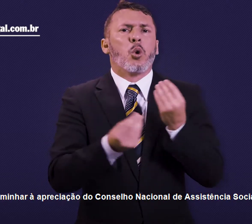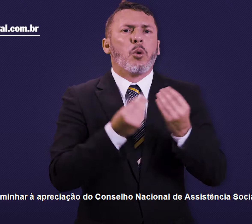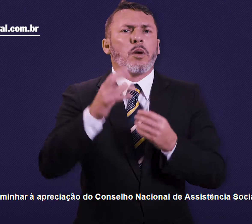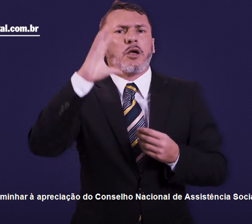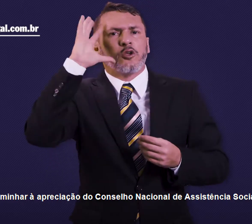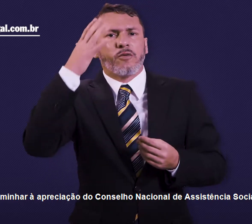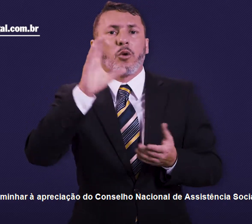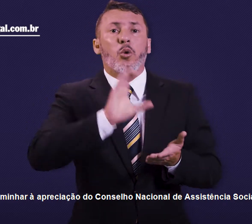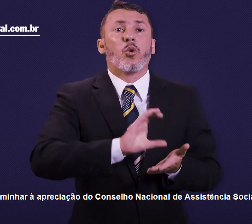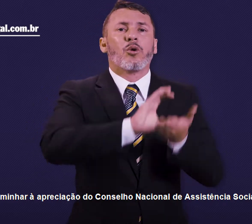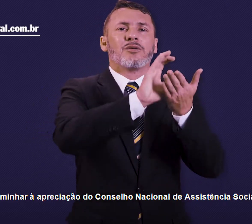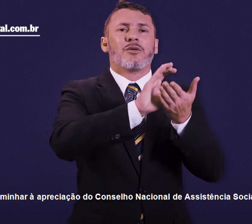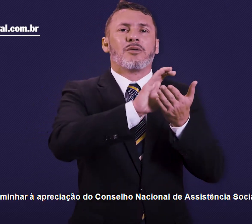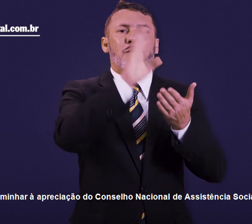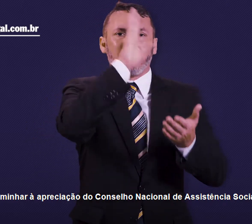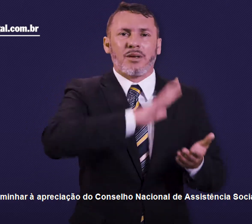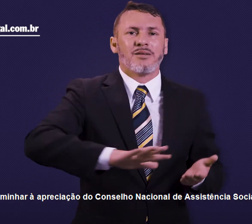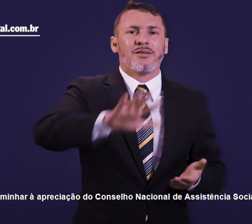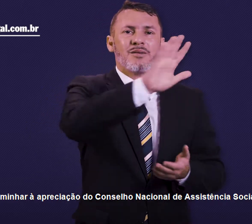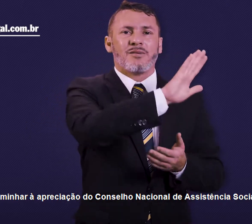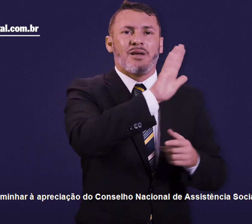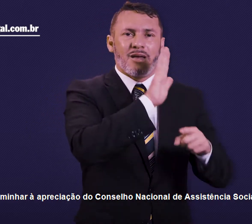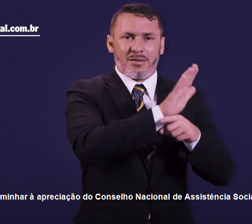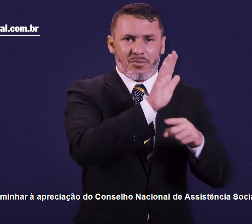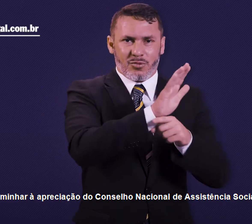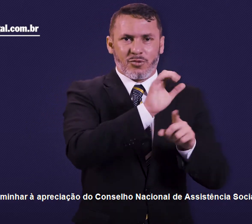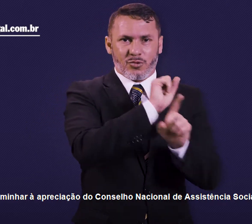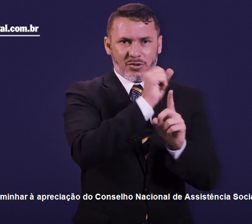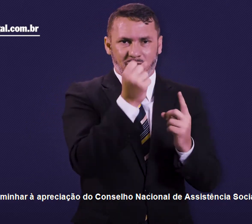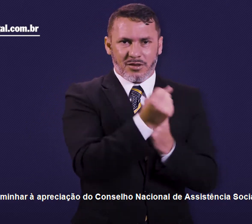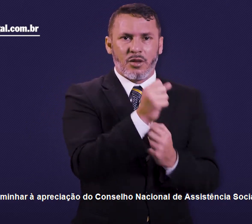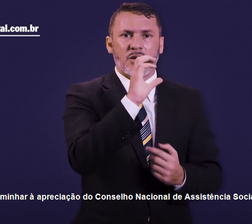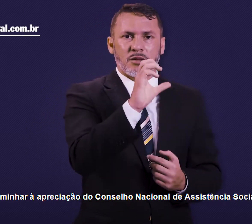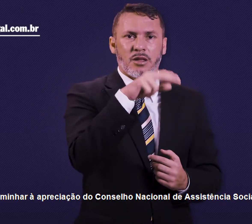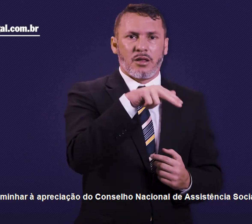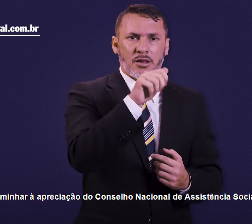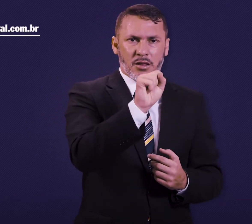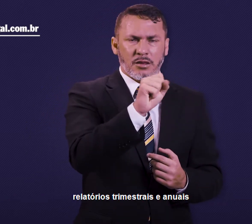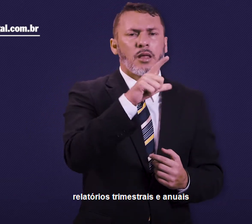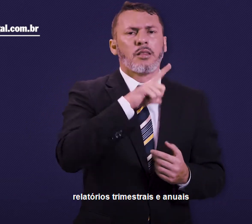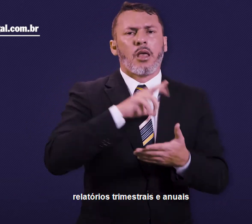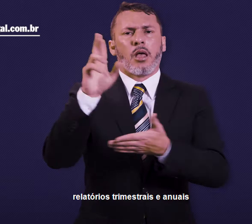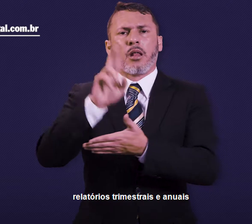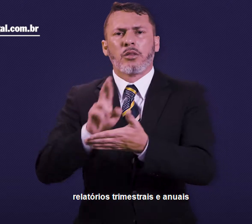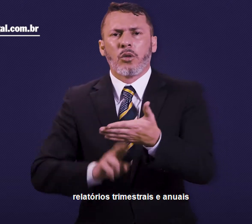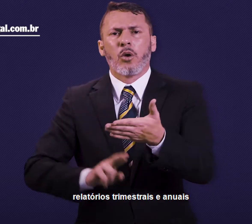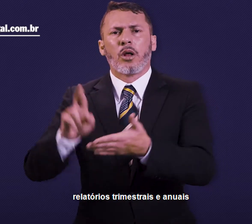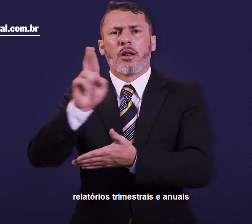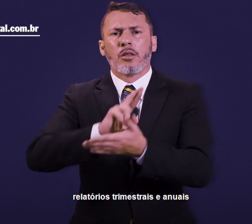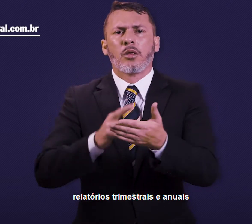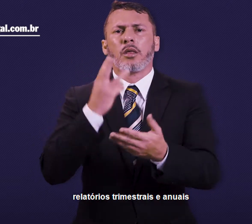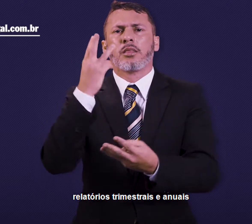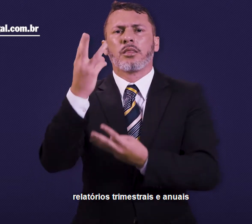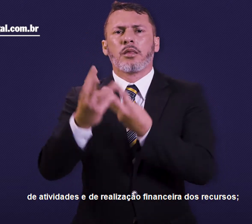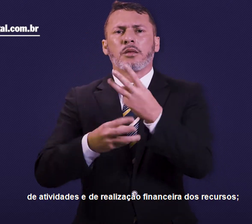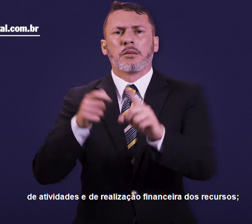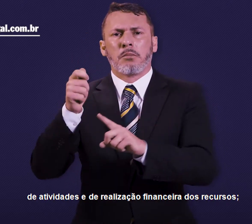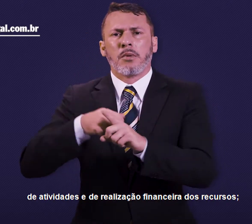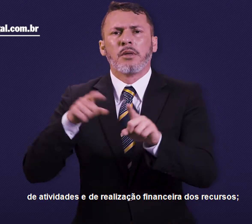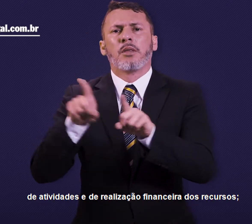à apreciação do Conselho Nacional de Assistência Social, CNAS, relatórios trimestrais e anuais de atividades